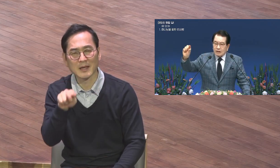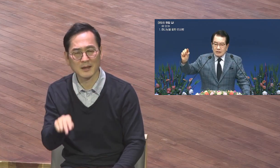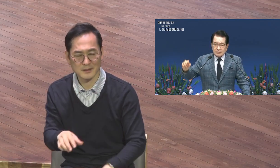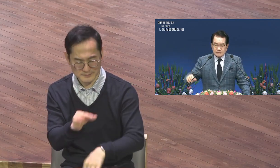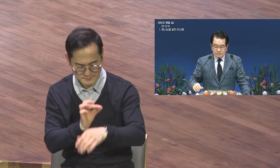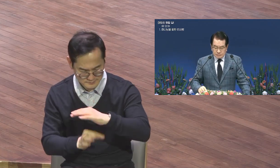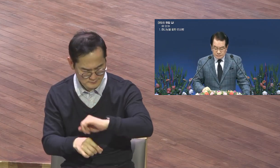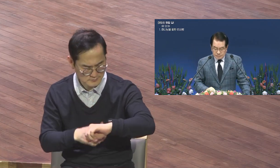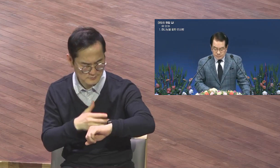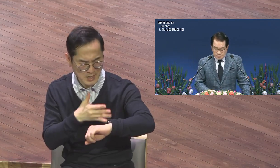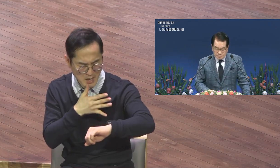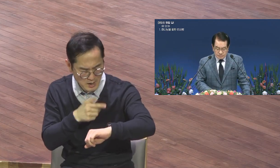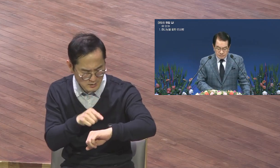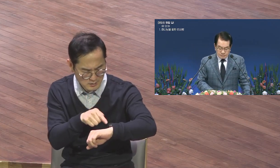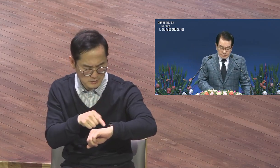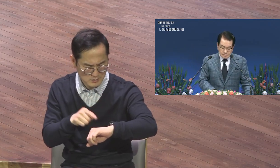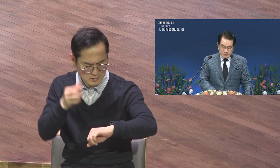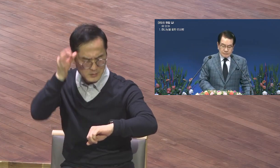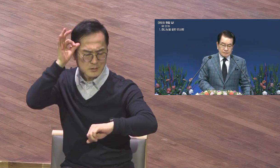기록해 놔라.